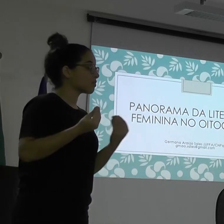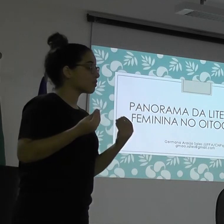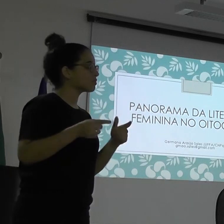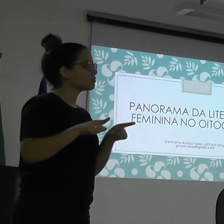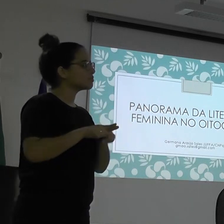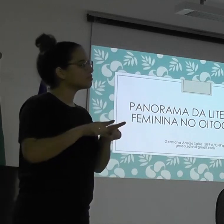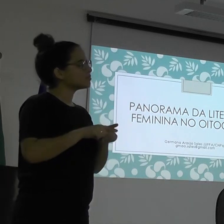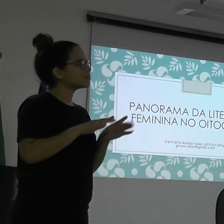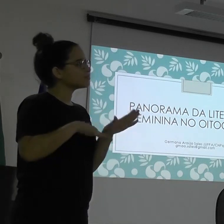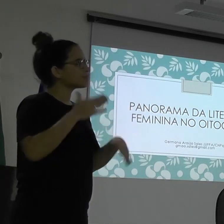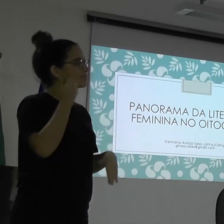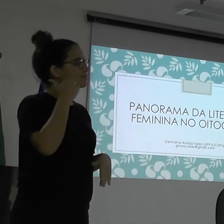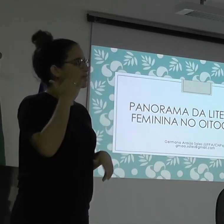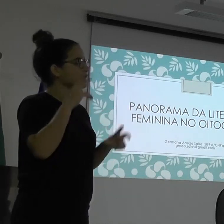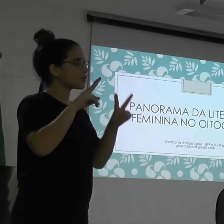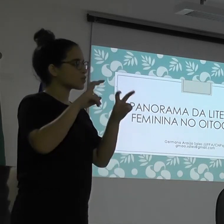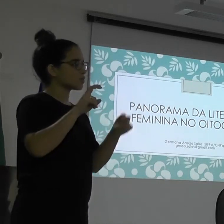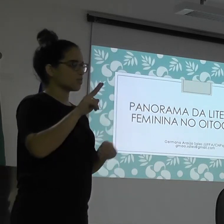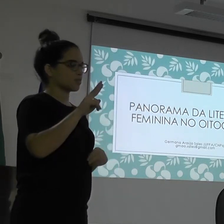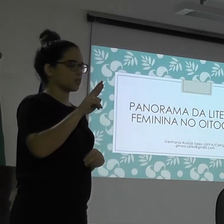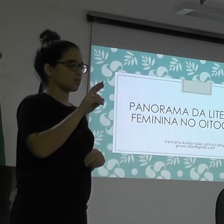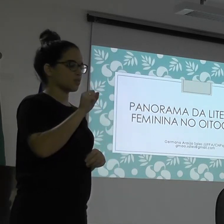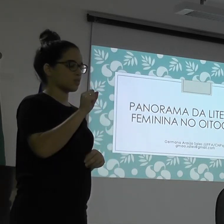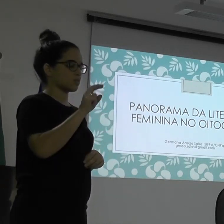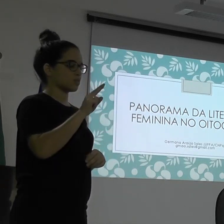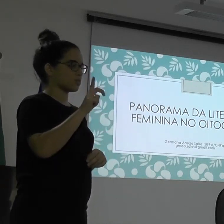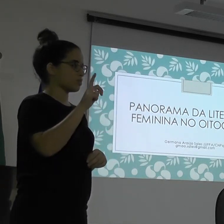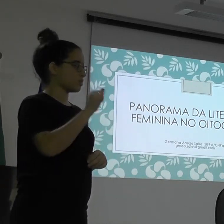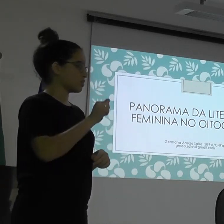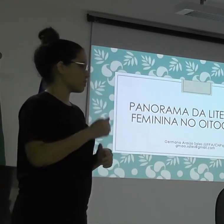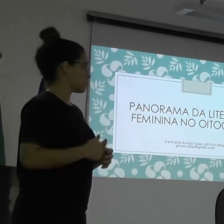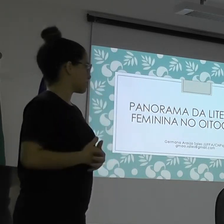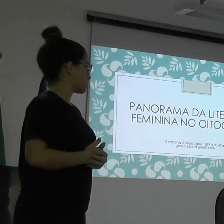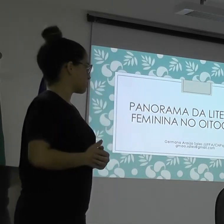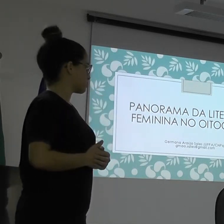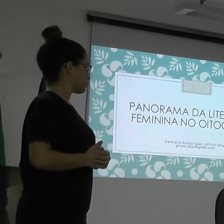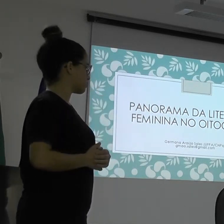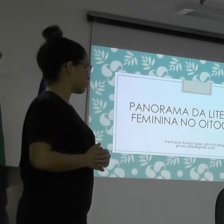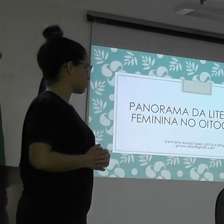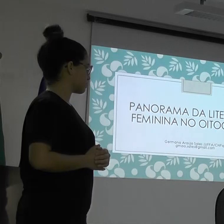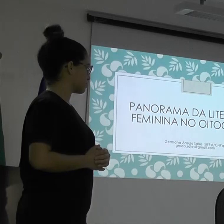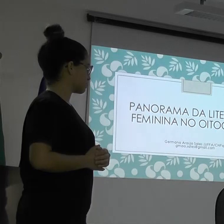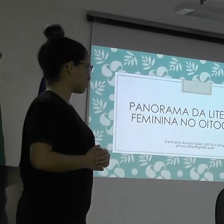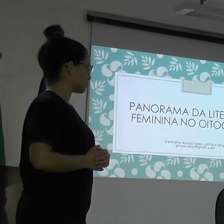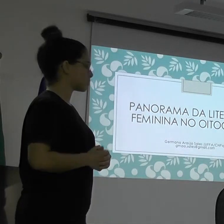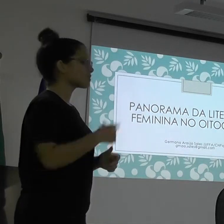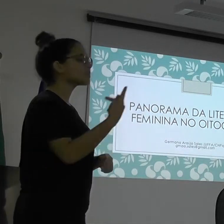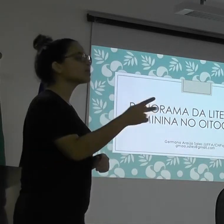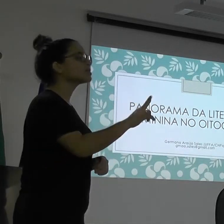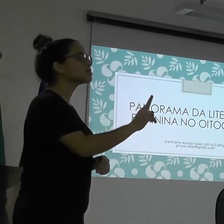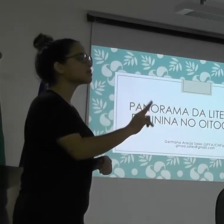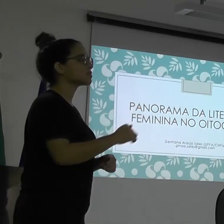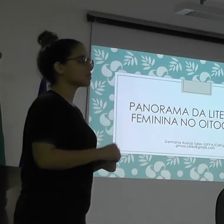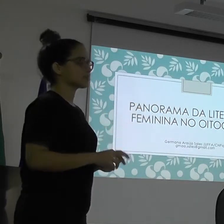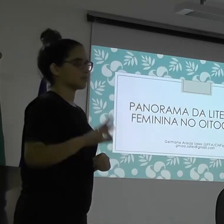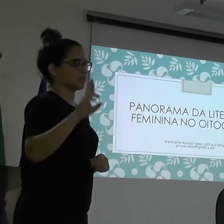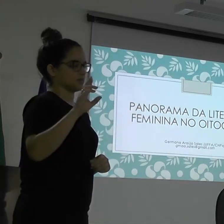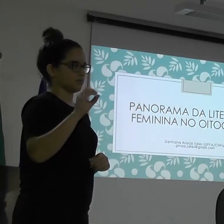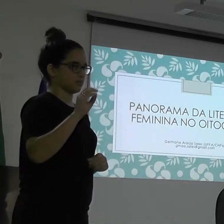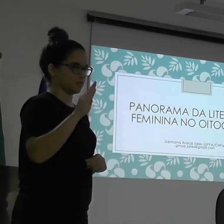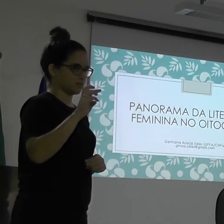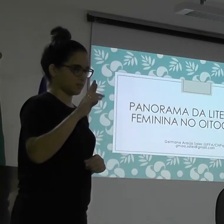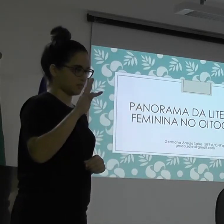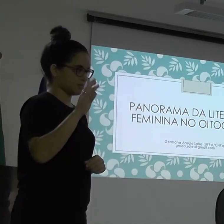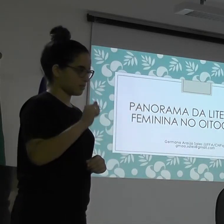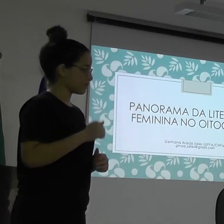um pouquinho sobre Úrsula, um tiquinho, tá bom? Seu nome? Roberta.